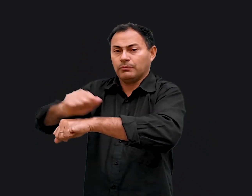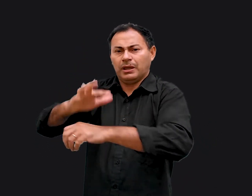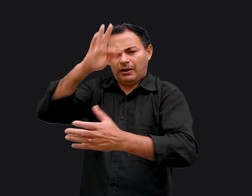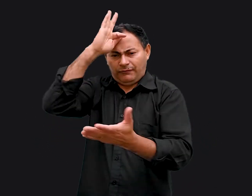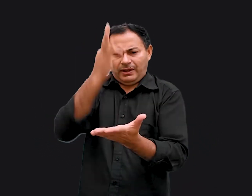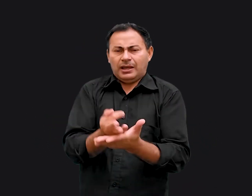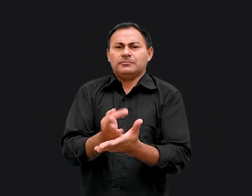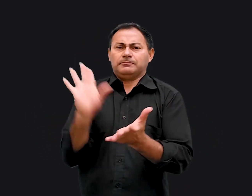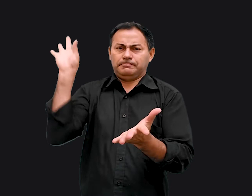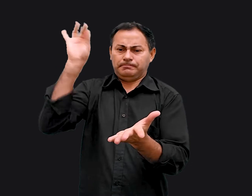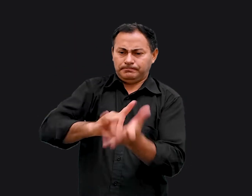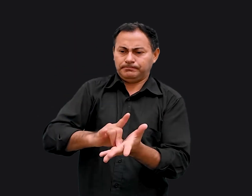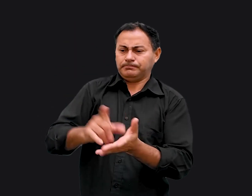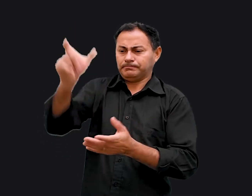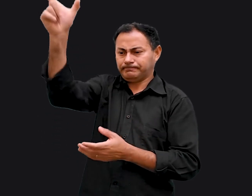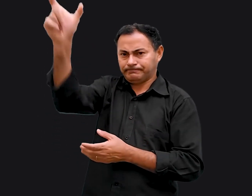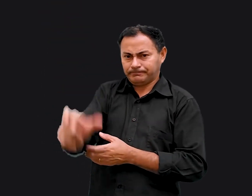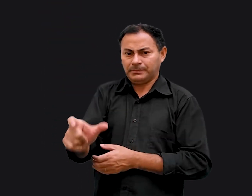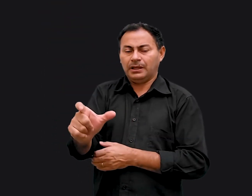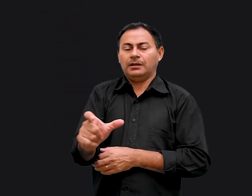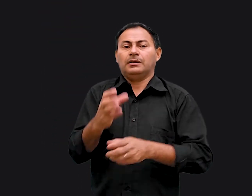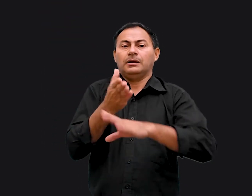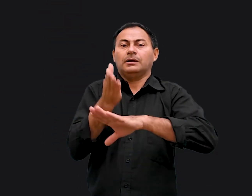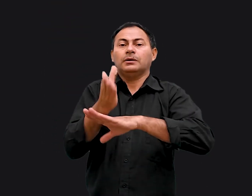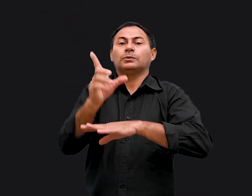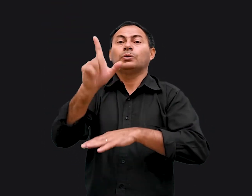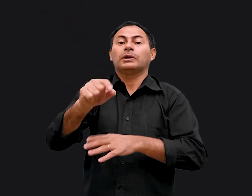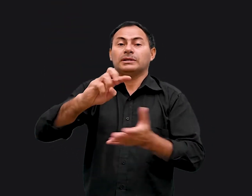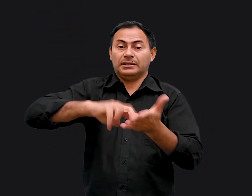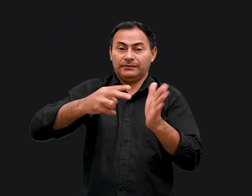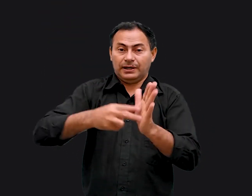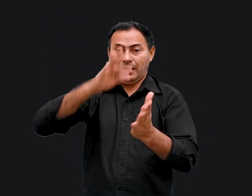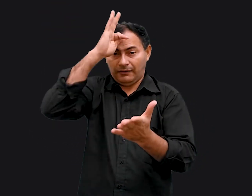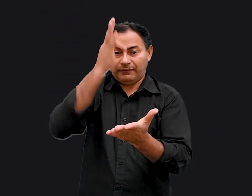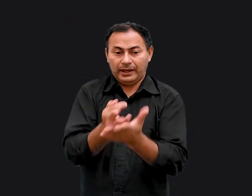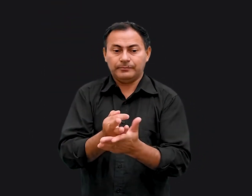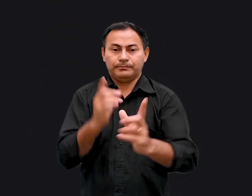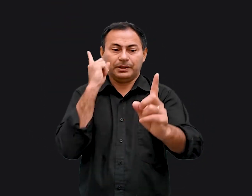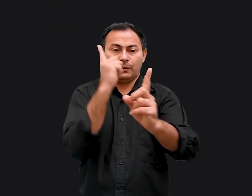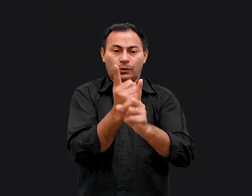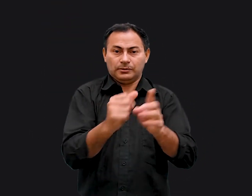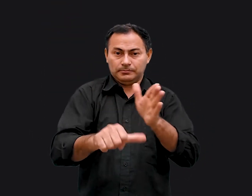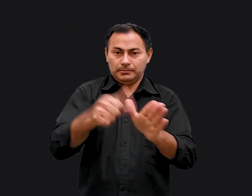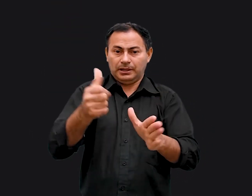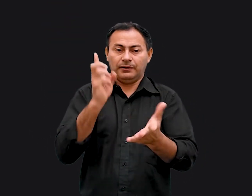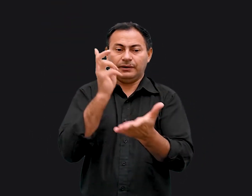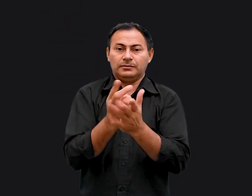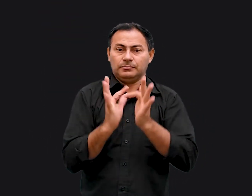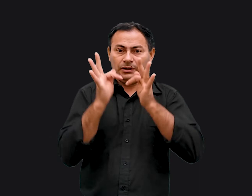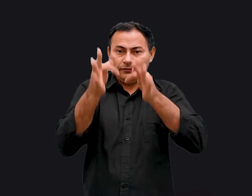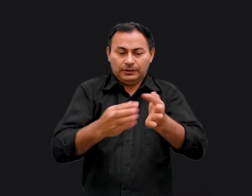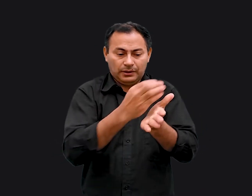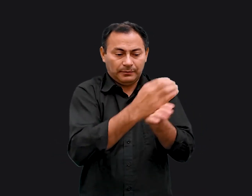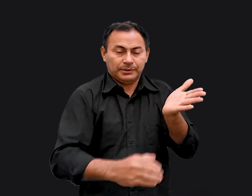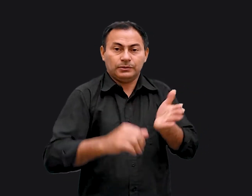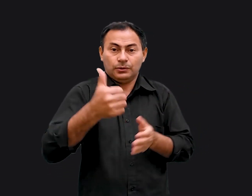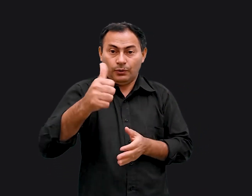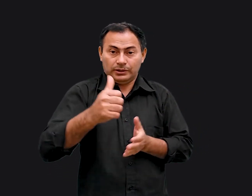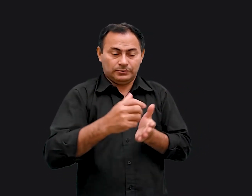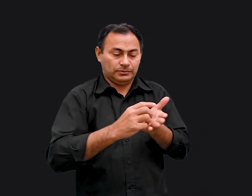fé personificada, é a ilustração ambulante do que é a fé. Quando o encontramos pela primeira vez, ao final do capítulo 11 de Gênesis, o